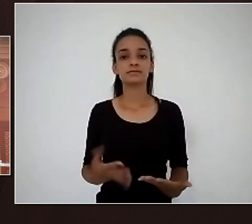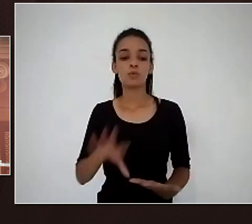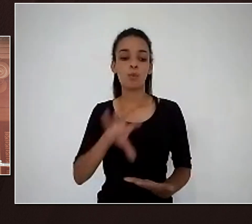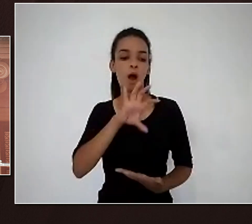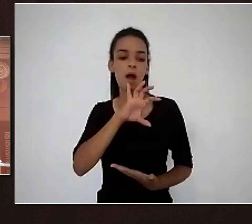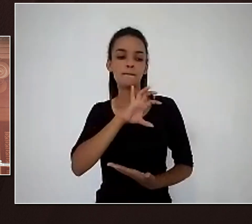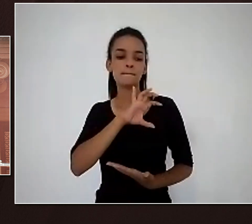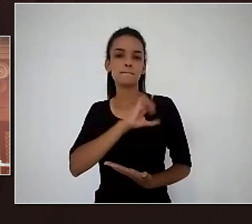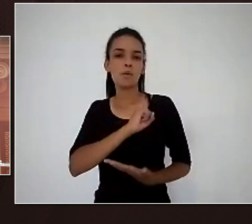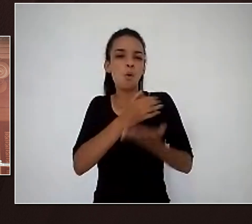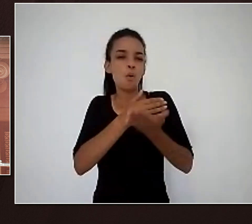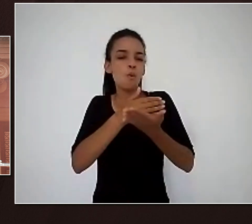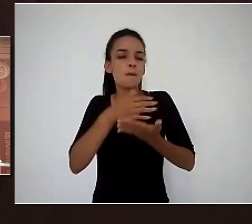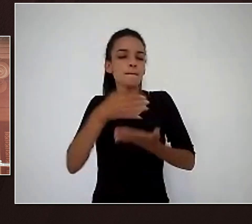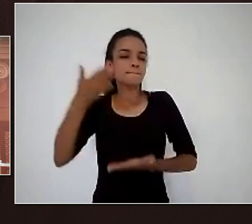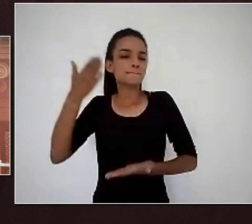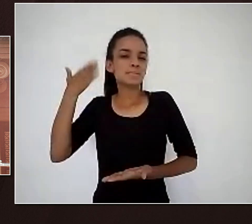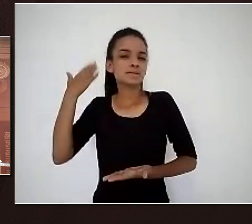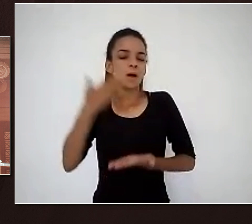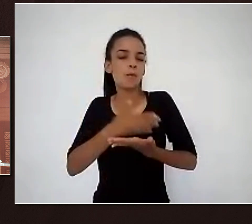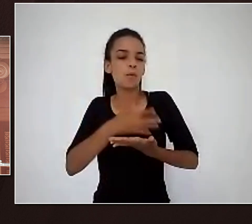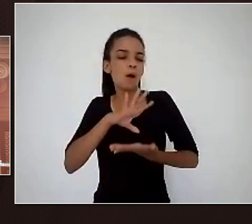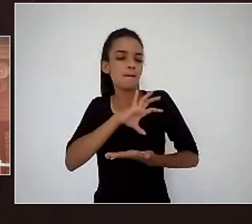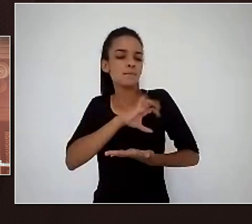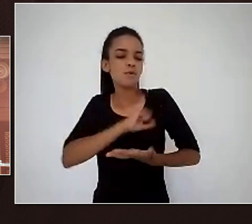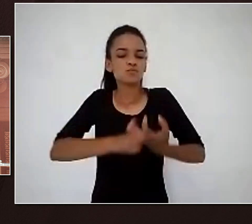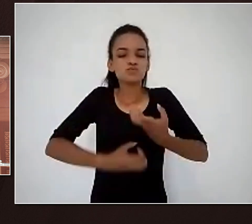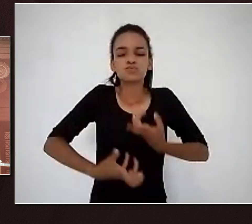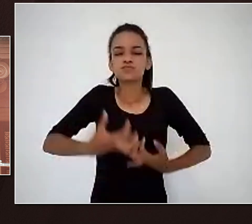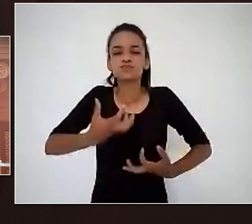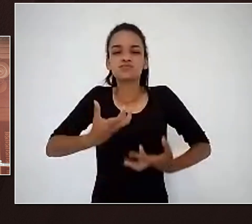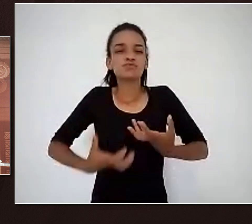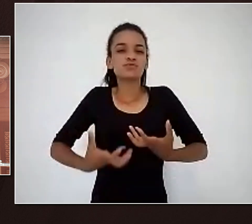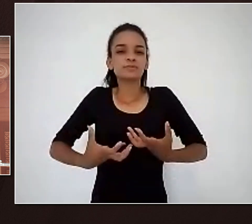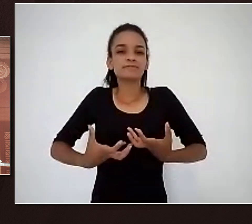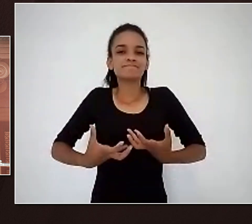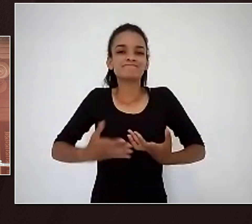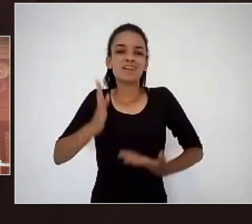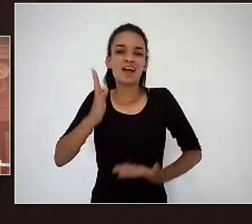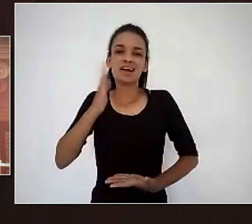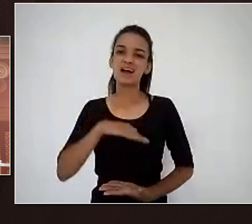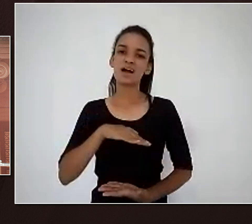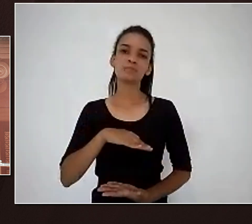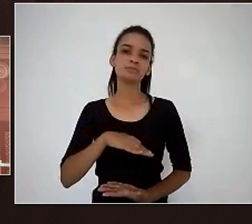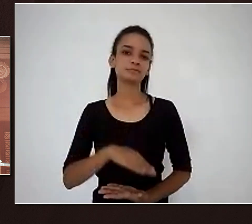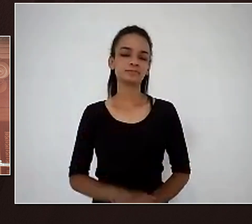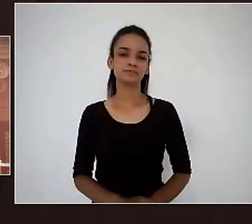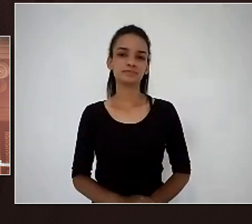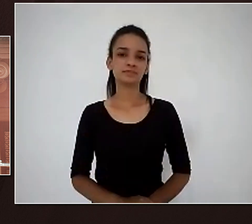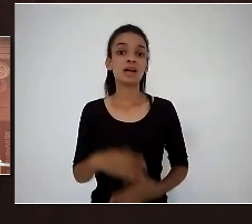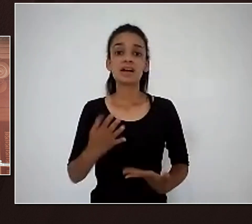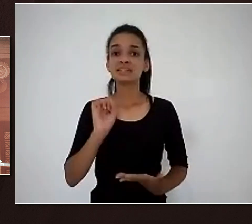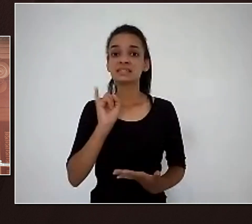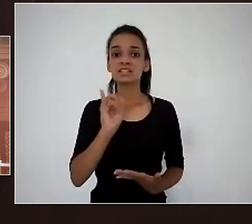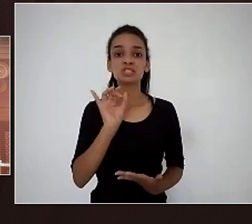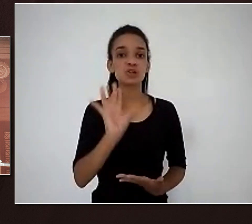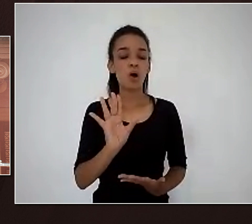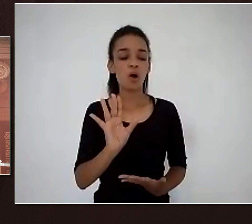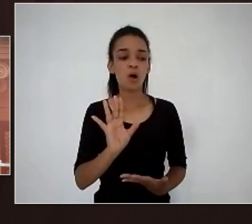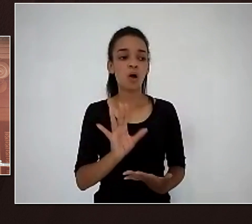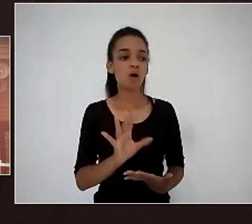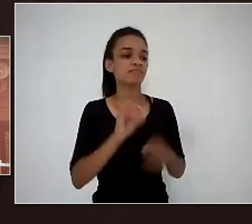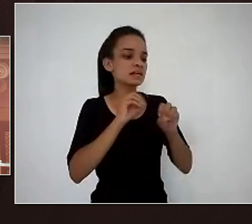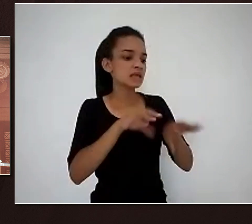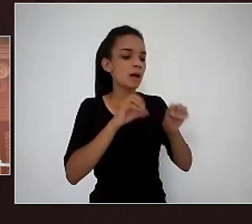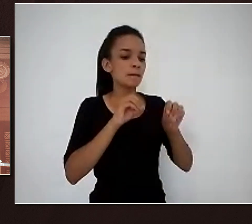repetir: se você meramente observa ensinamentos, doutrinas e também rotina na